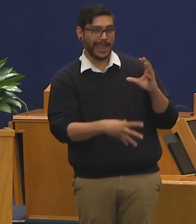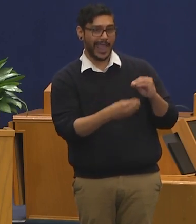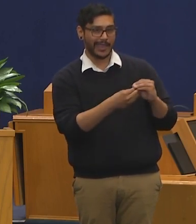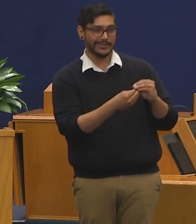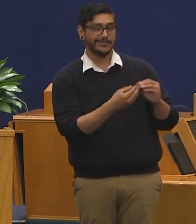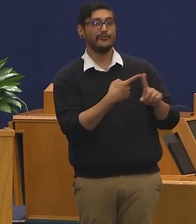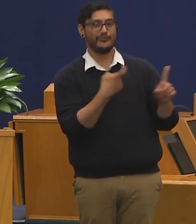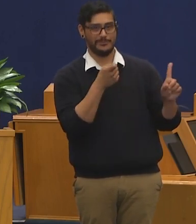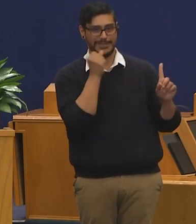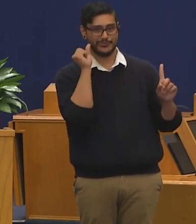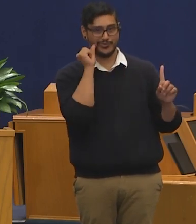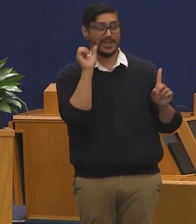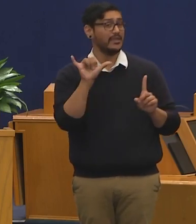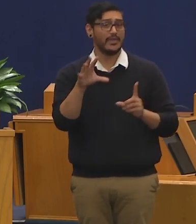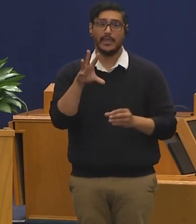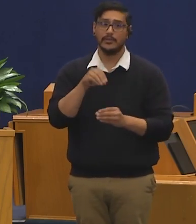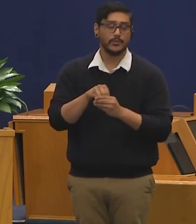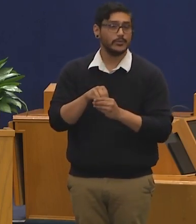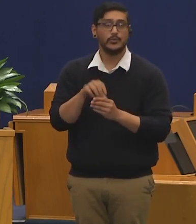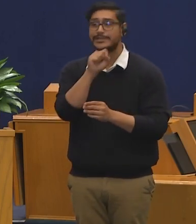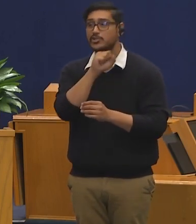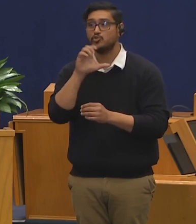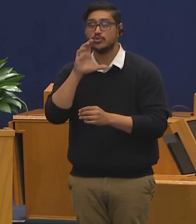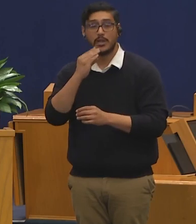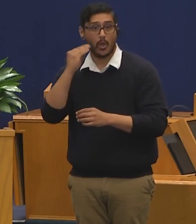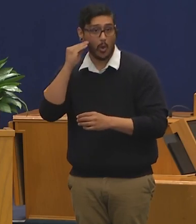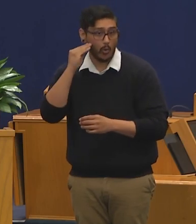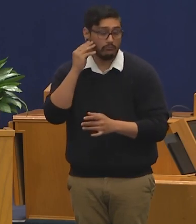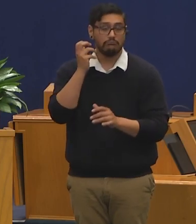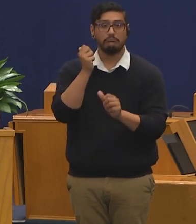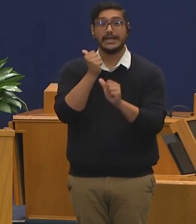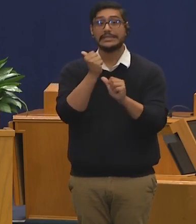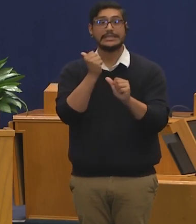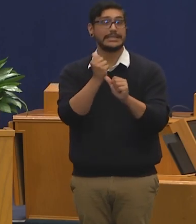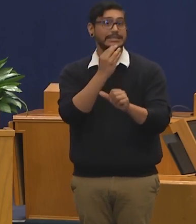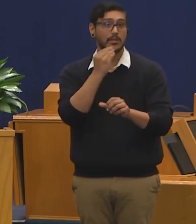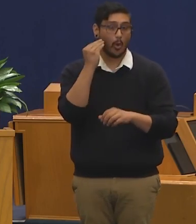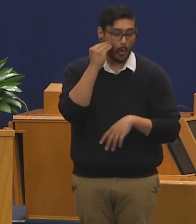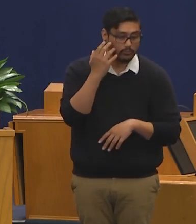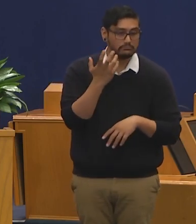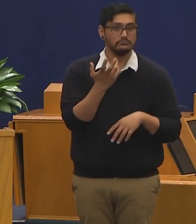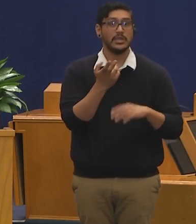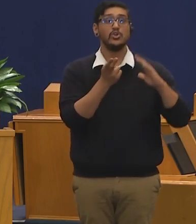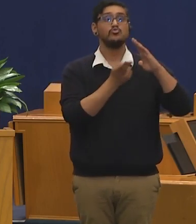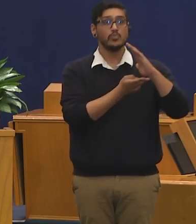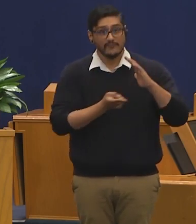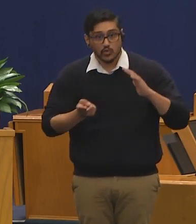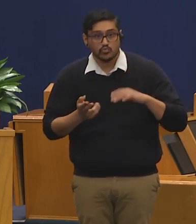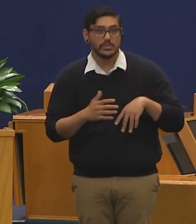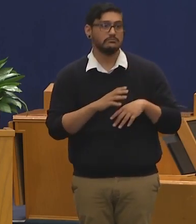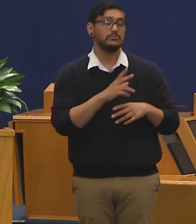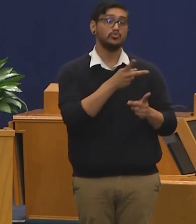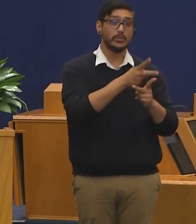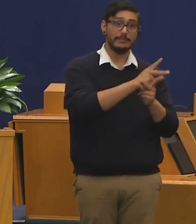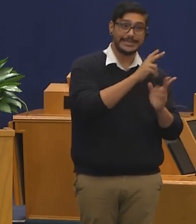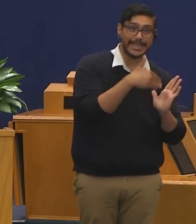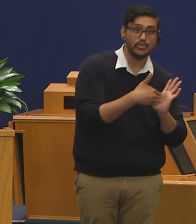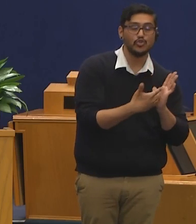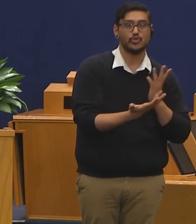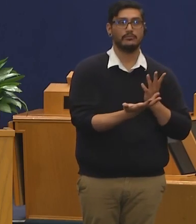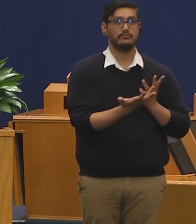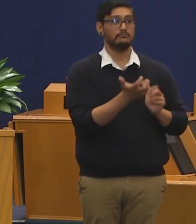incluyen hogares de ancianos, instalaciones de vivienda asistida, refugios, centros de tratamiento, viviendas de